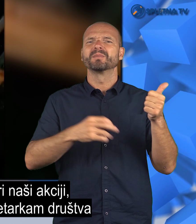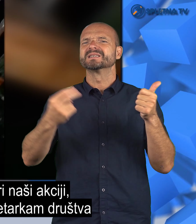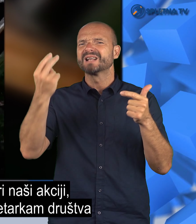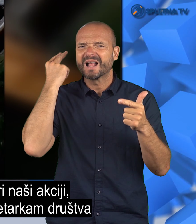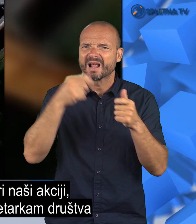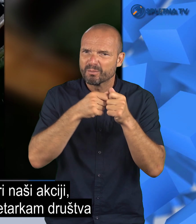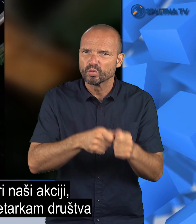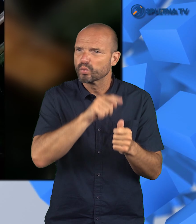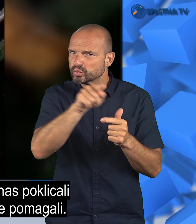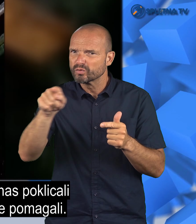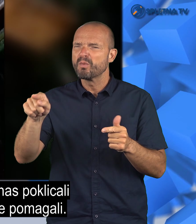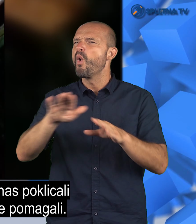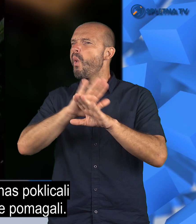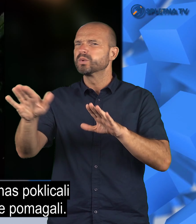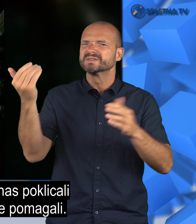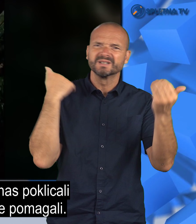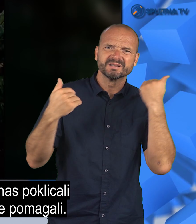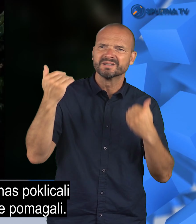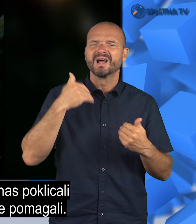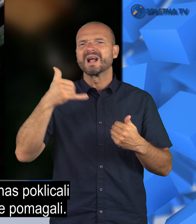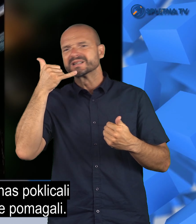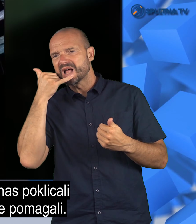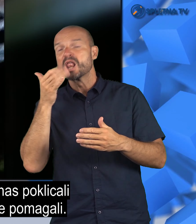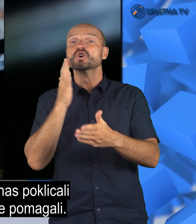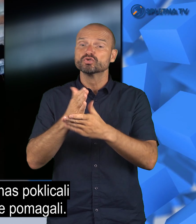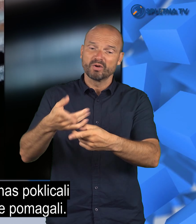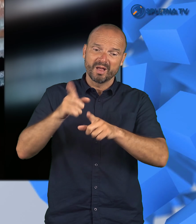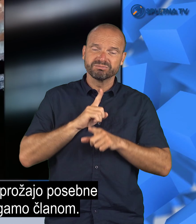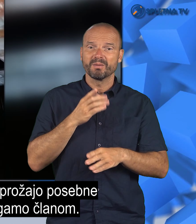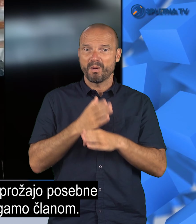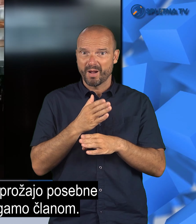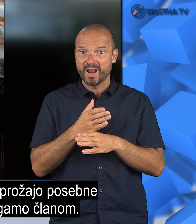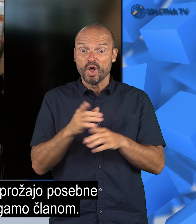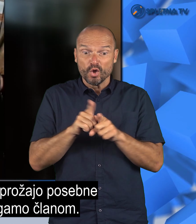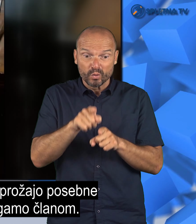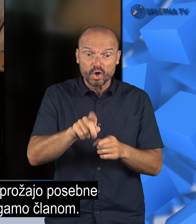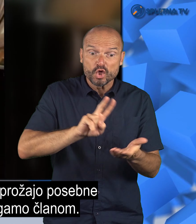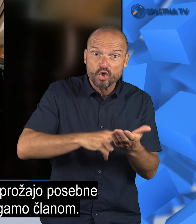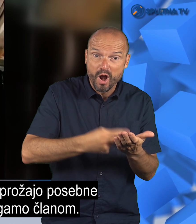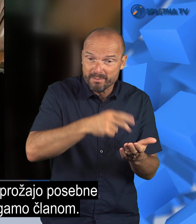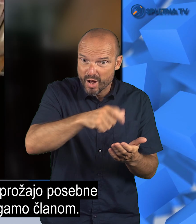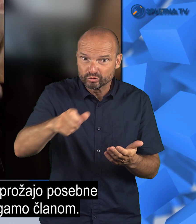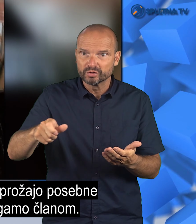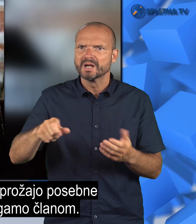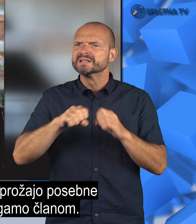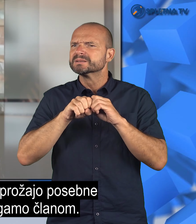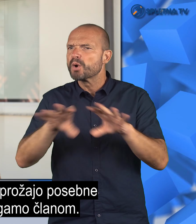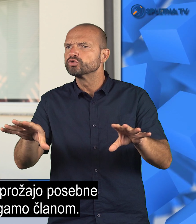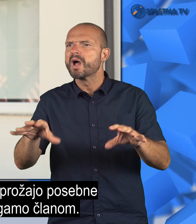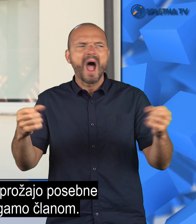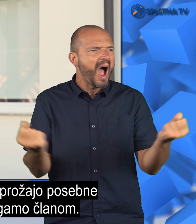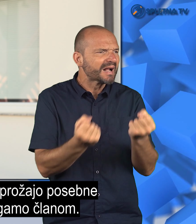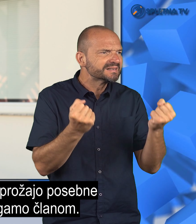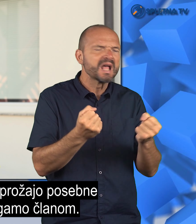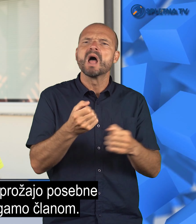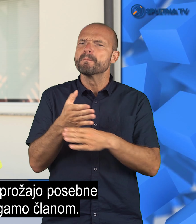sekretarkam društva, vsi, ki so nas poklicali ali pa karkoli že pomagali. Kot sem rekel, tudi tolmači sprožajo posebne